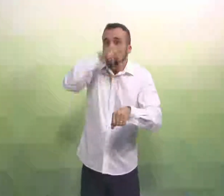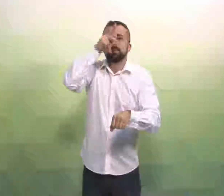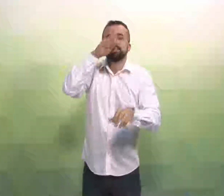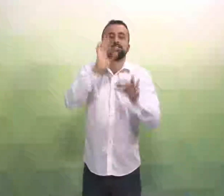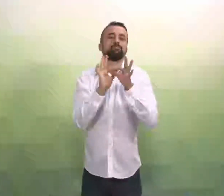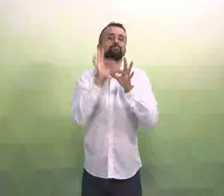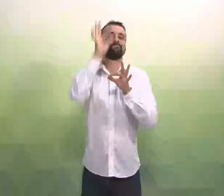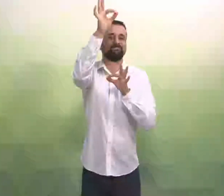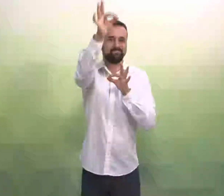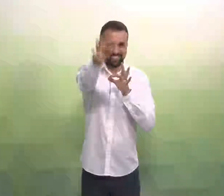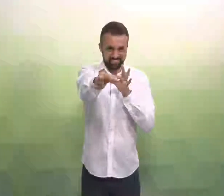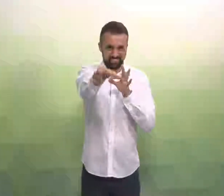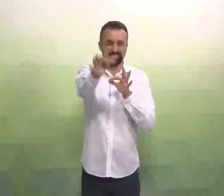Educação à Distância.